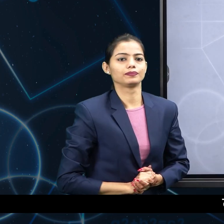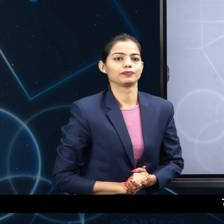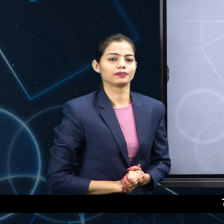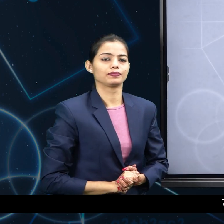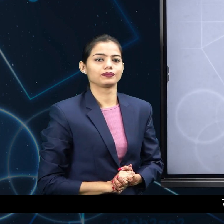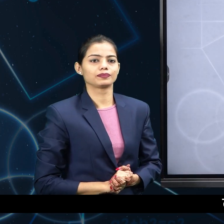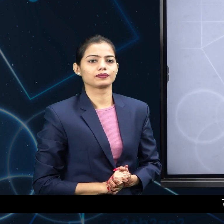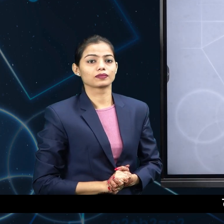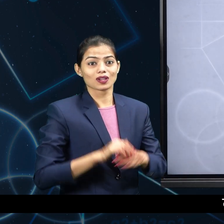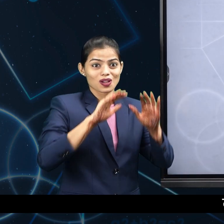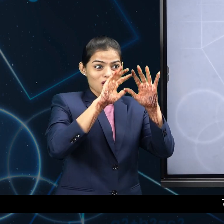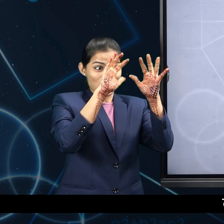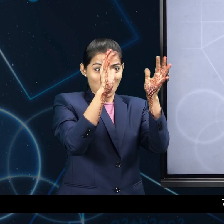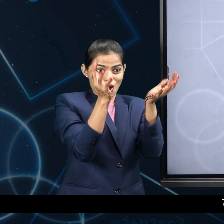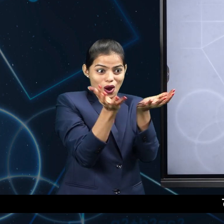वक्र पृष्ठीय क्षेत्रफल,